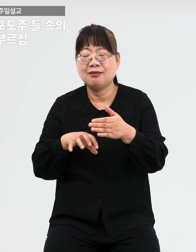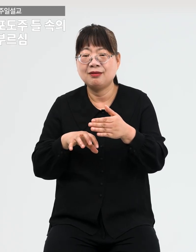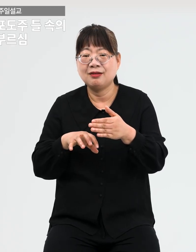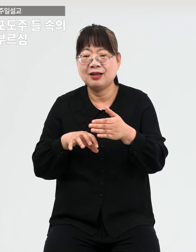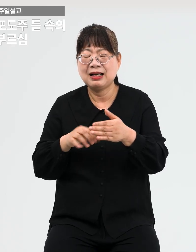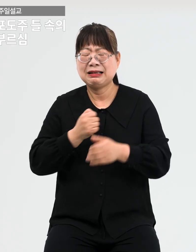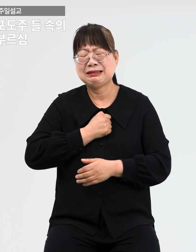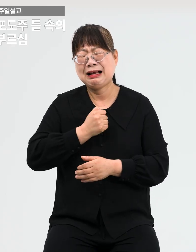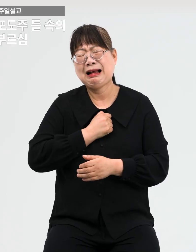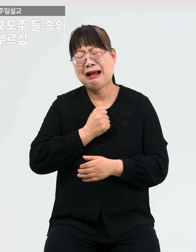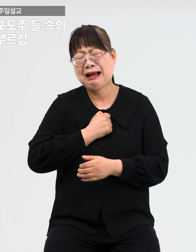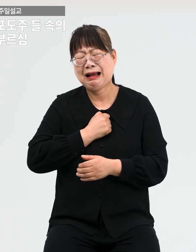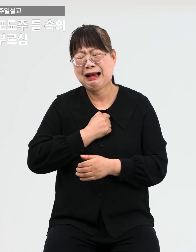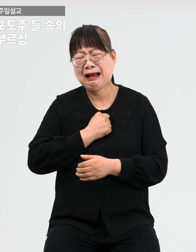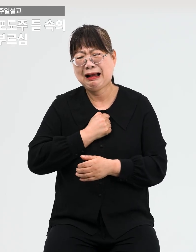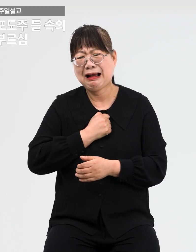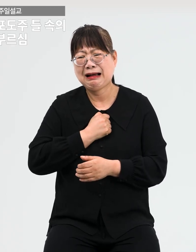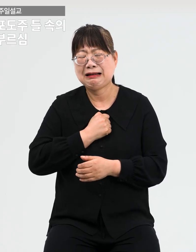답답하게